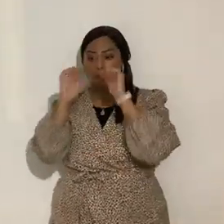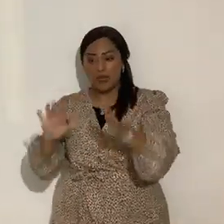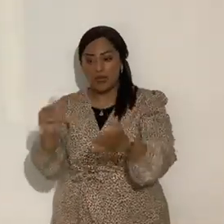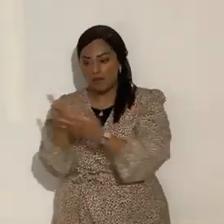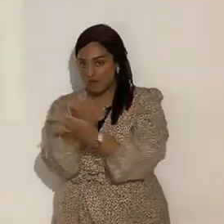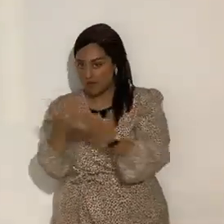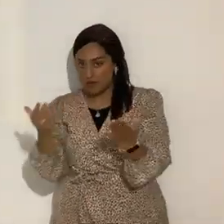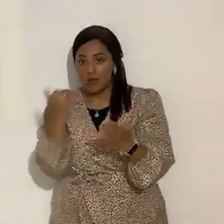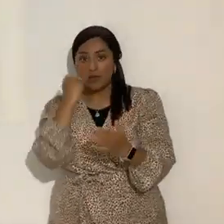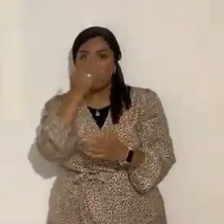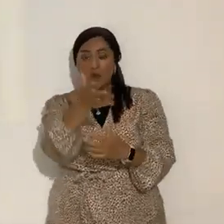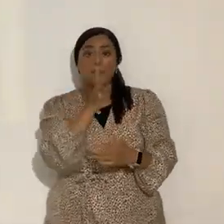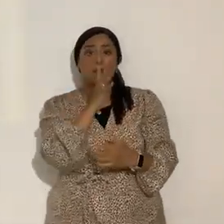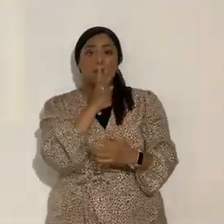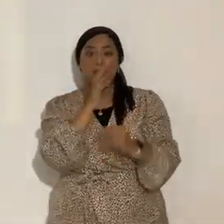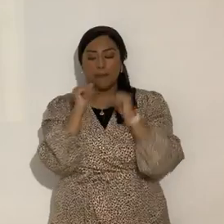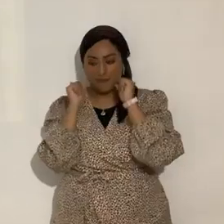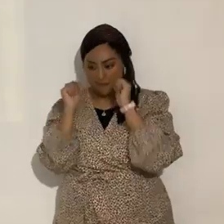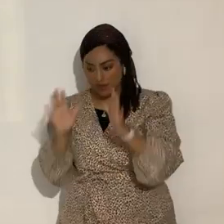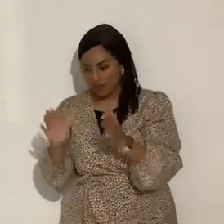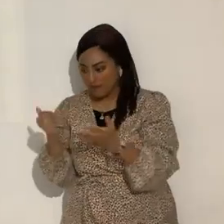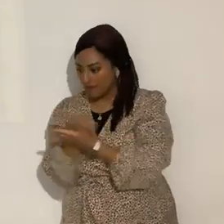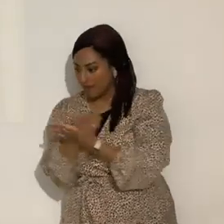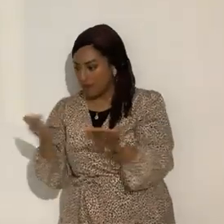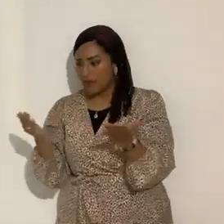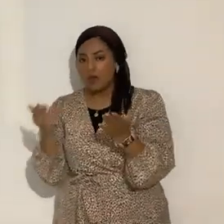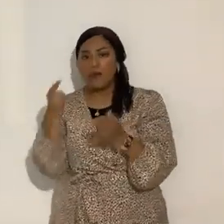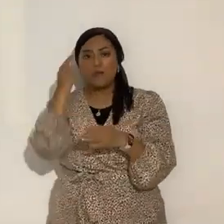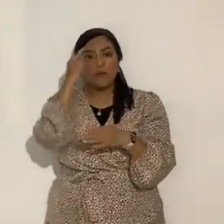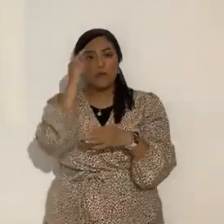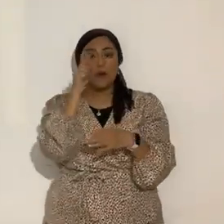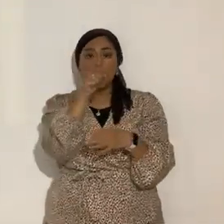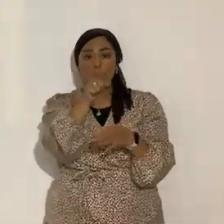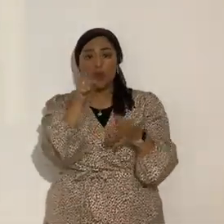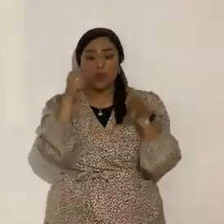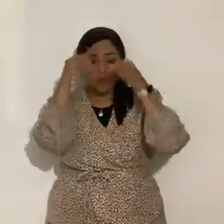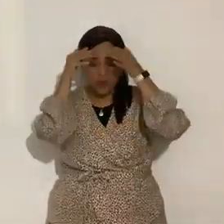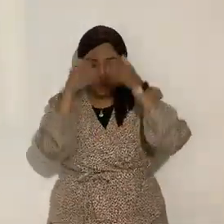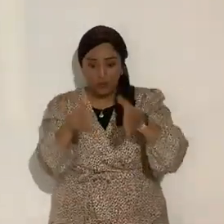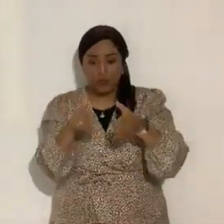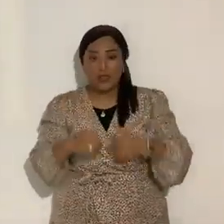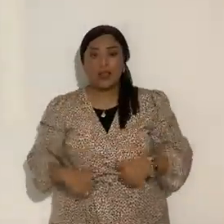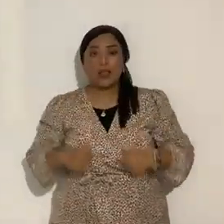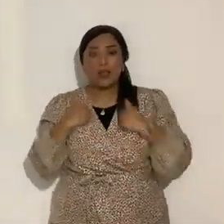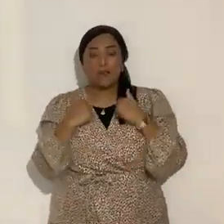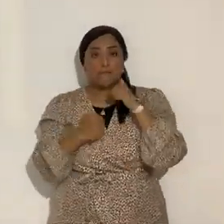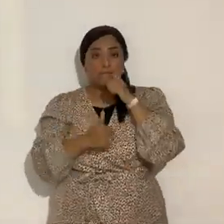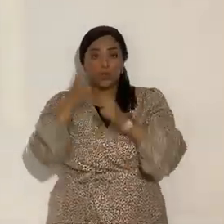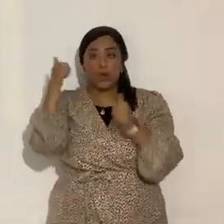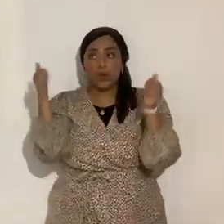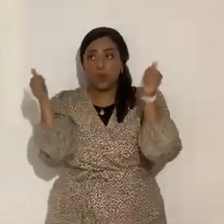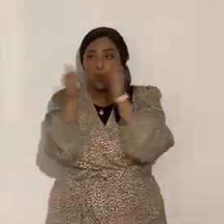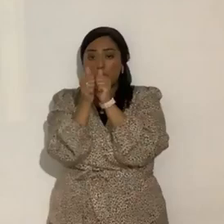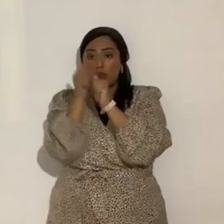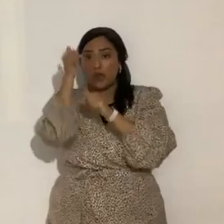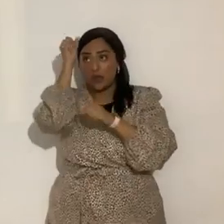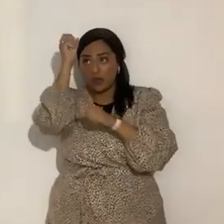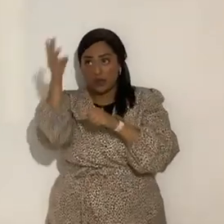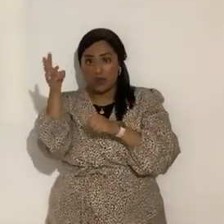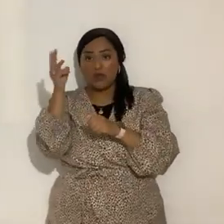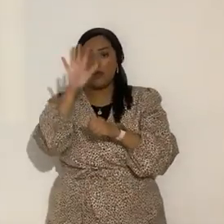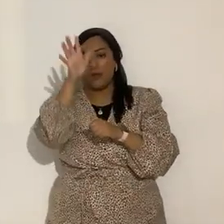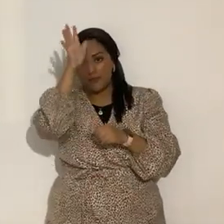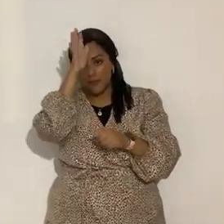todo. Si eres mamá, te bendicen todo. Para aquello a lo que tú hayas dedicado tu vida, sobre todo en Yahshua Mashiach,